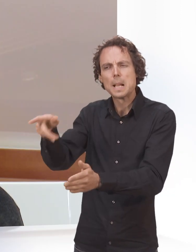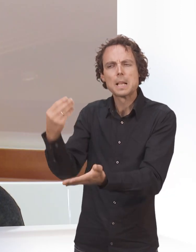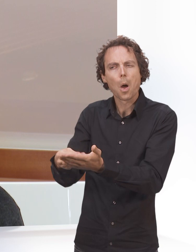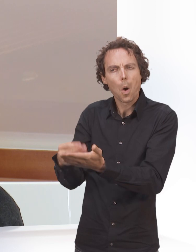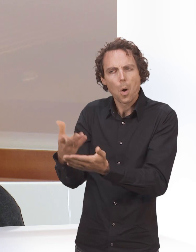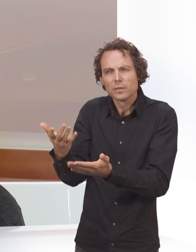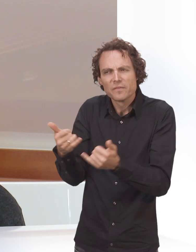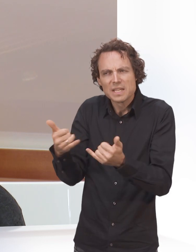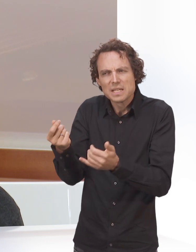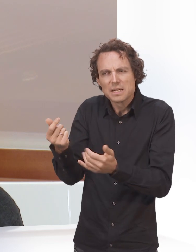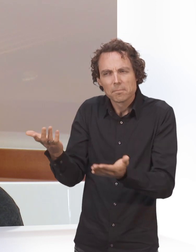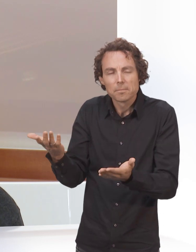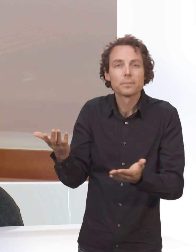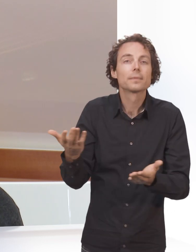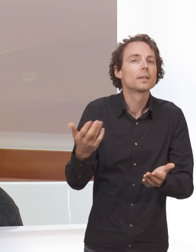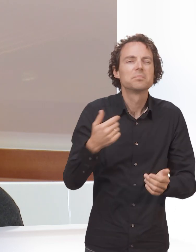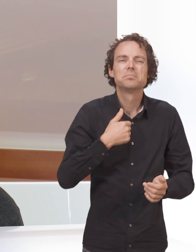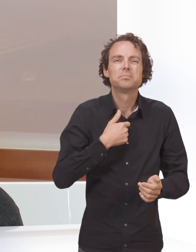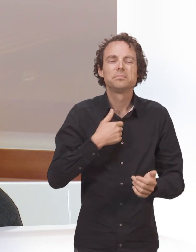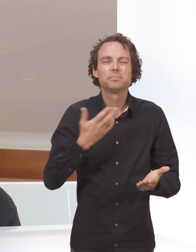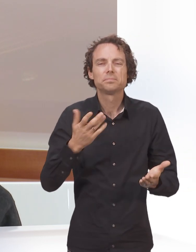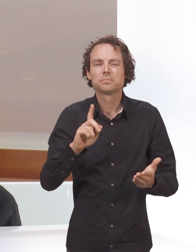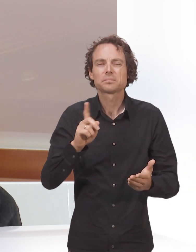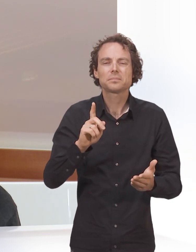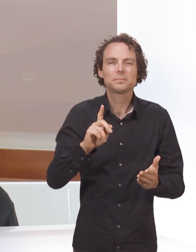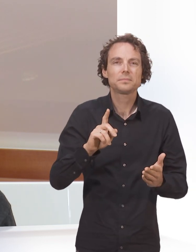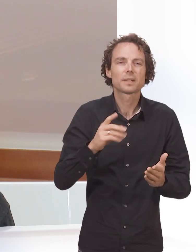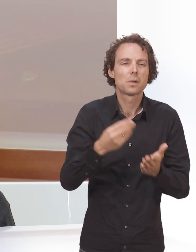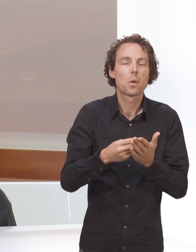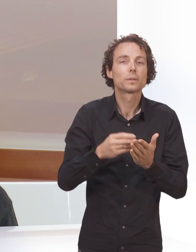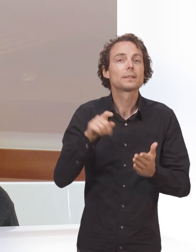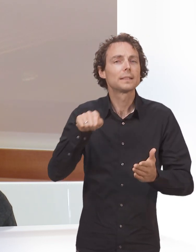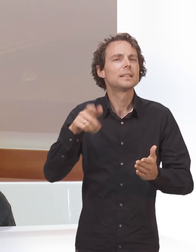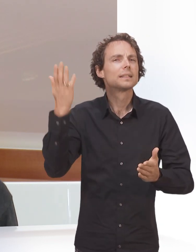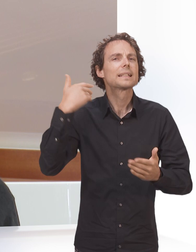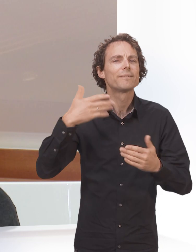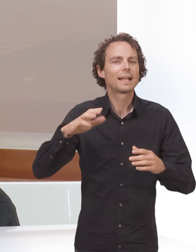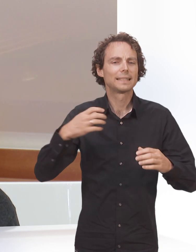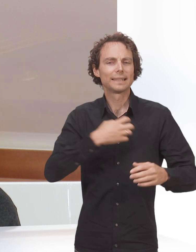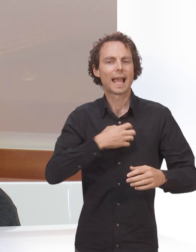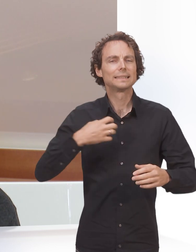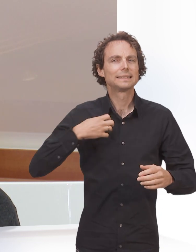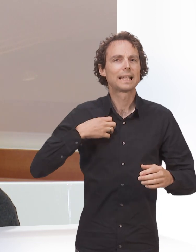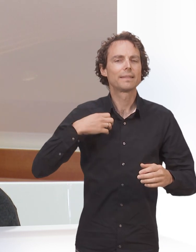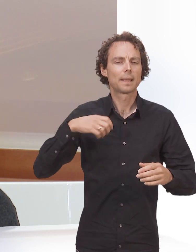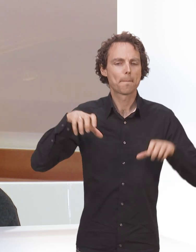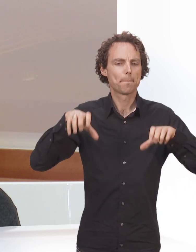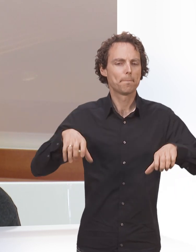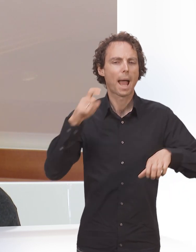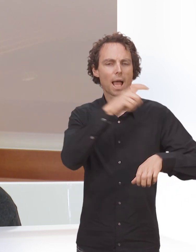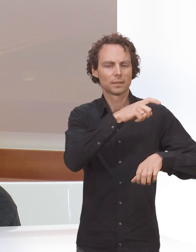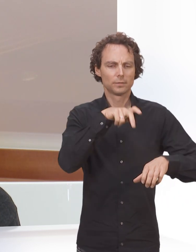Lohn. Ich habe mal einen Hut aufgestellt in Dresden, da habe ich vor der Dresdner Bank